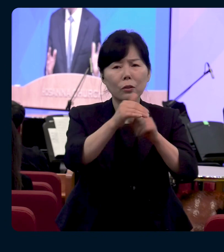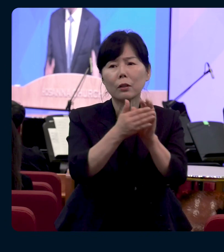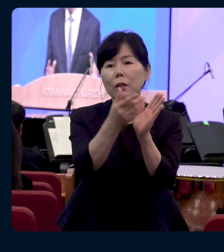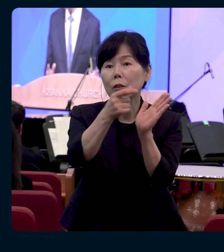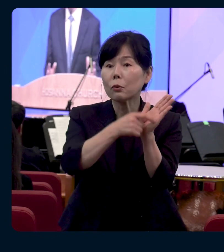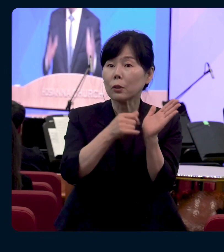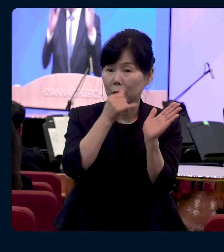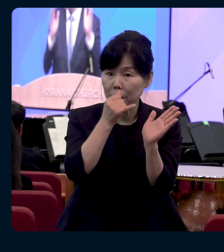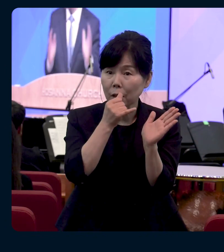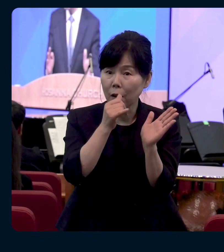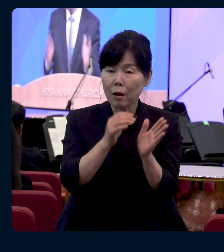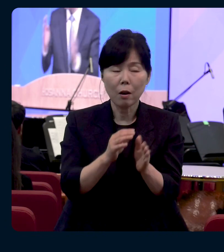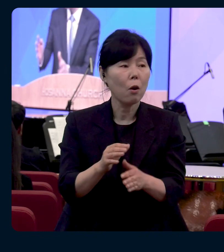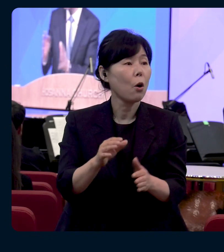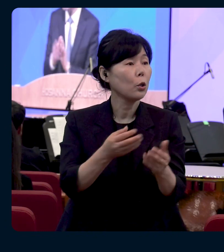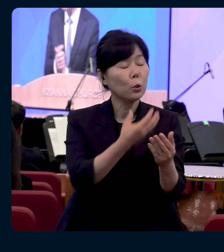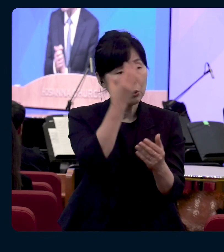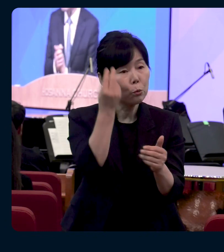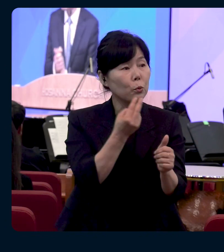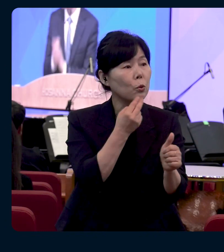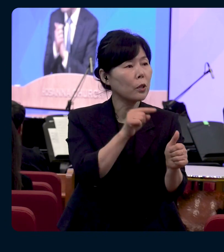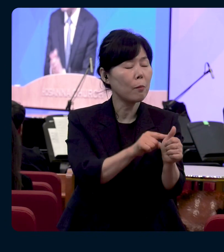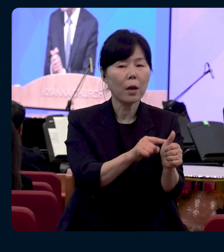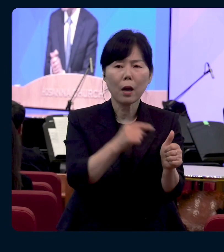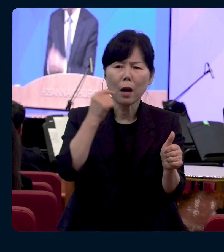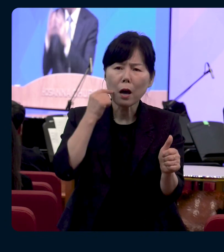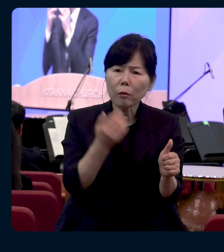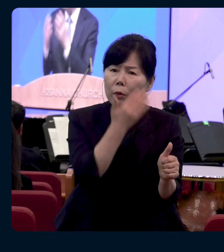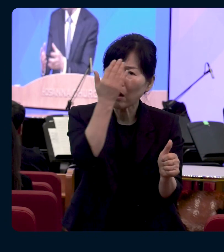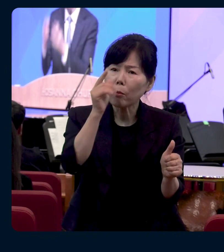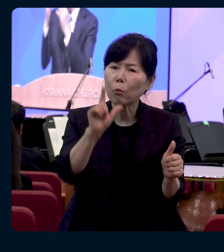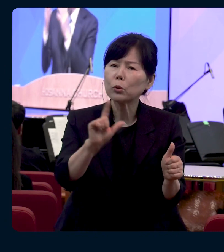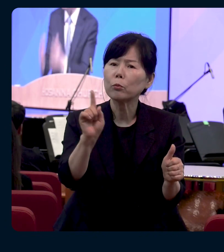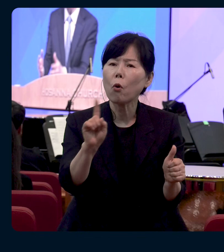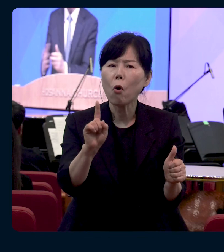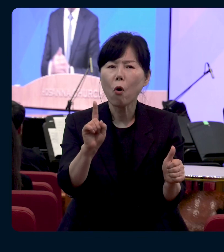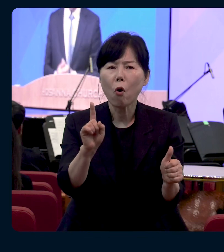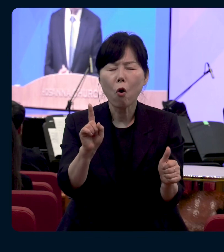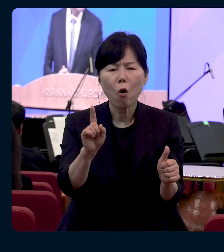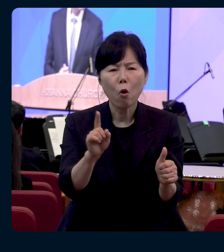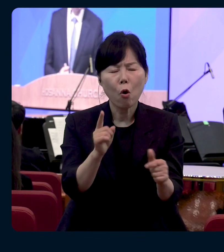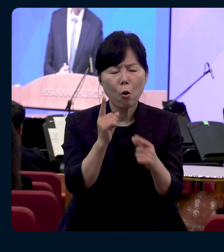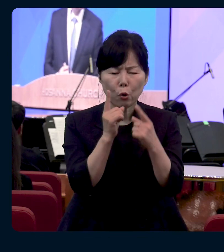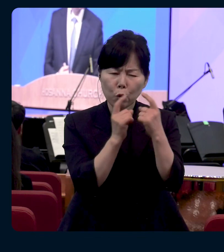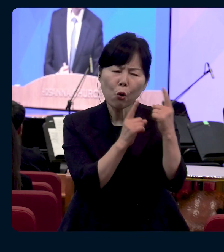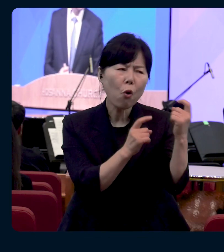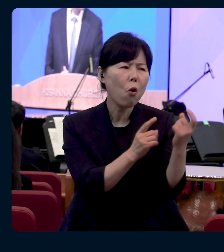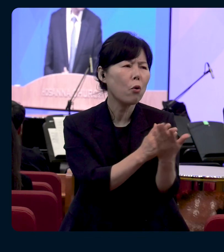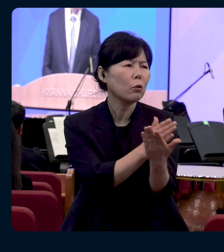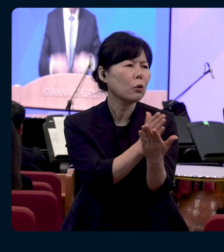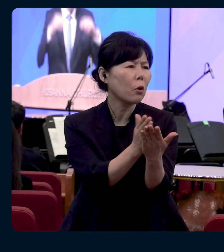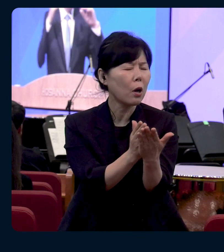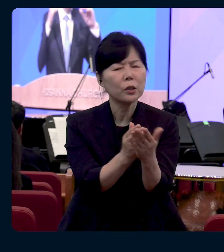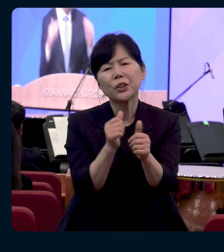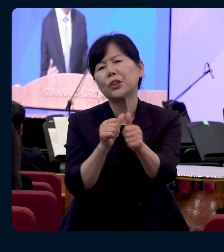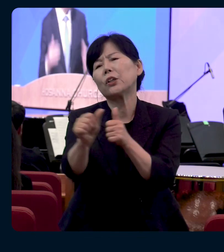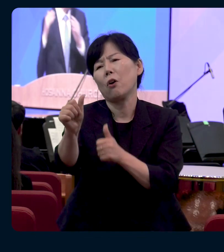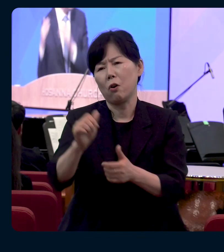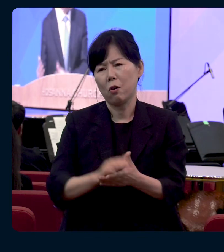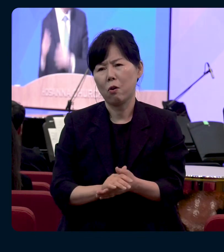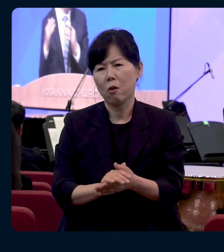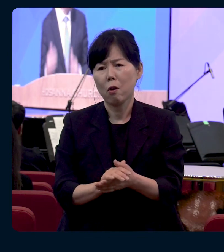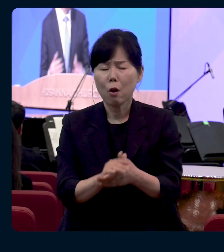그런데 그 요셉의 아름다움은 어디서 오는 겁니까? 그렇죠, 유혹을 이겼기 때문에 오는 거 아니에요? 그런데